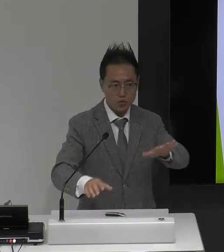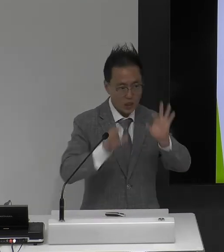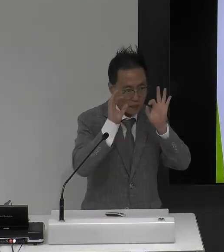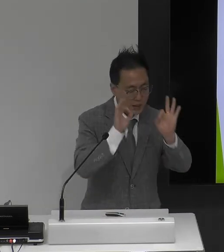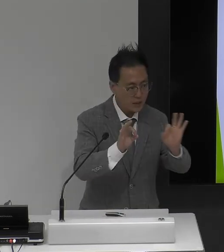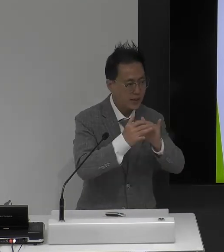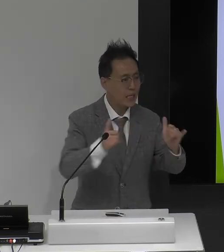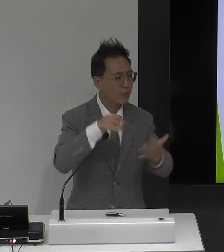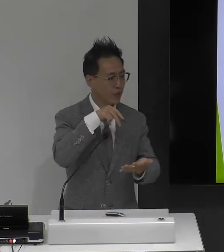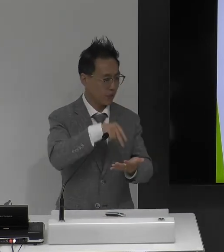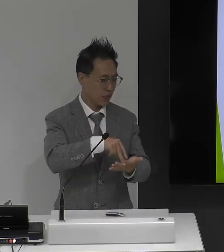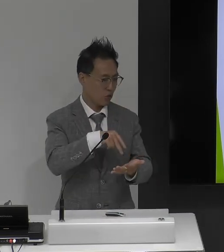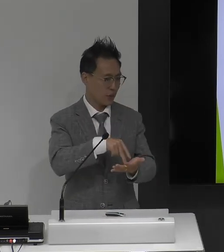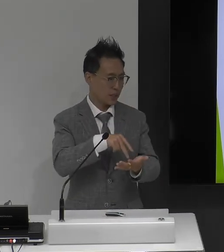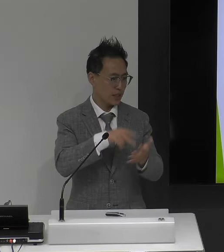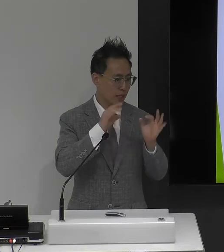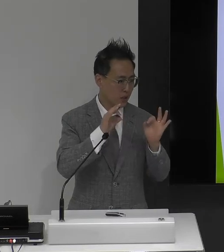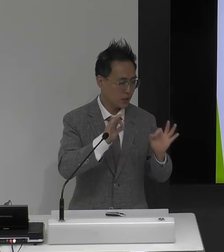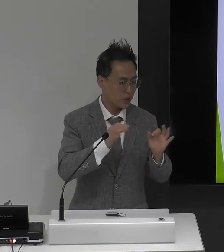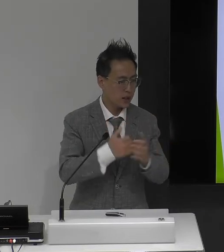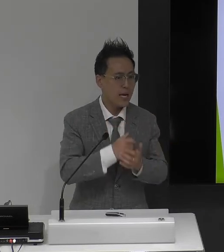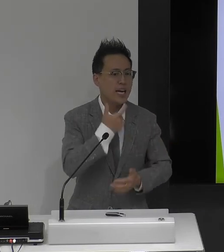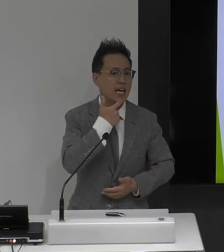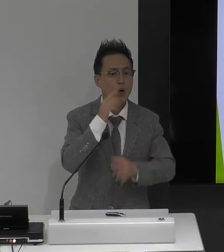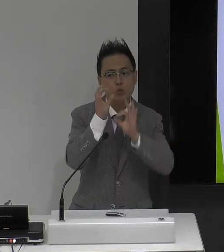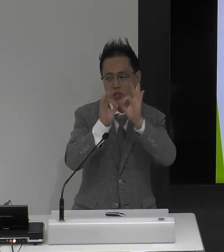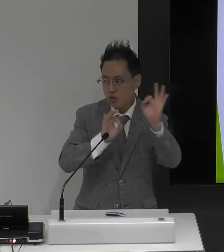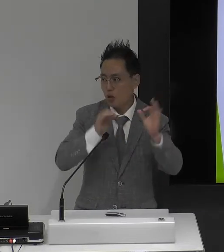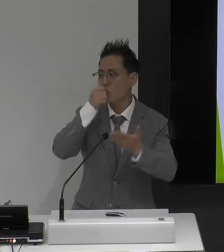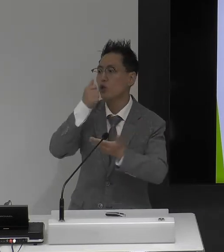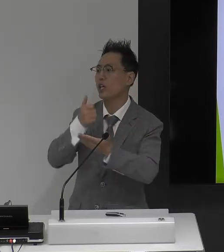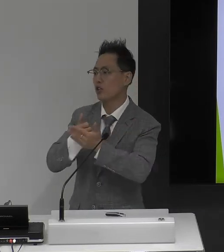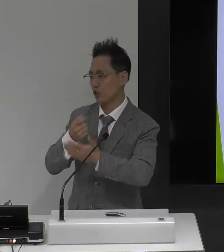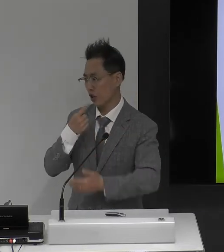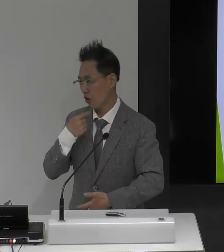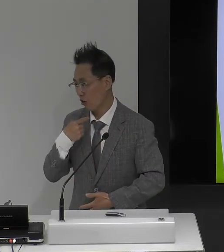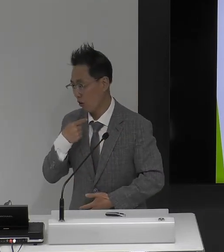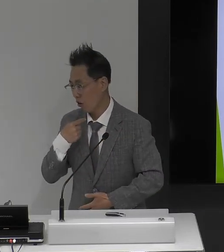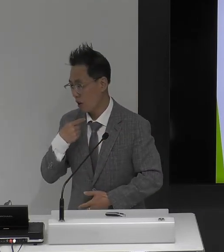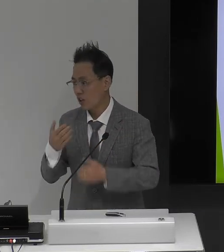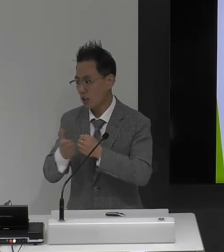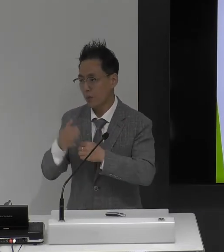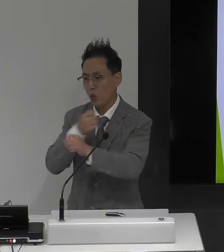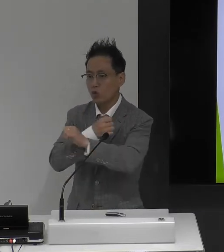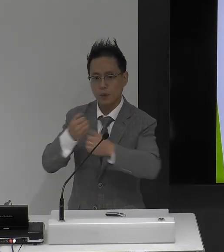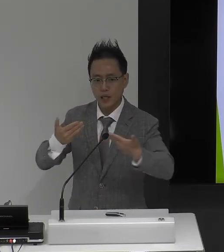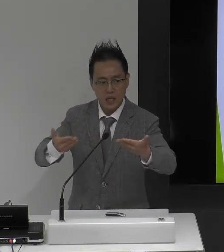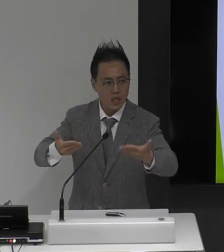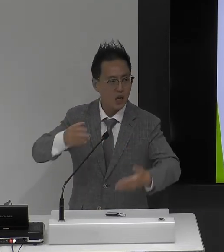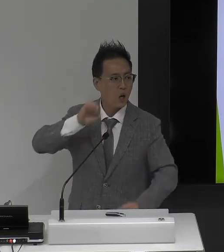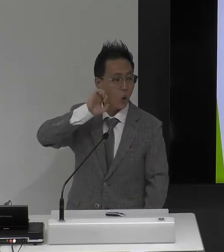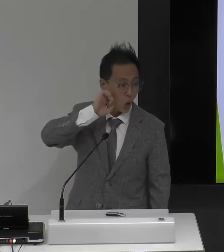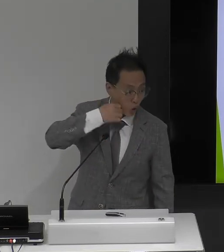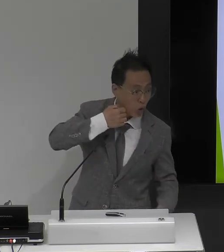우리가 봤을 때, 사람들의 입장으로 봤을 때는 야곱은 실수했고 죄를 졌어요. 그렇기 때문에 용서받기 어려울 것